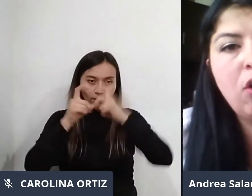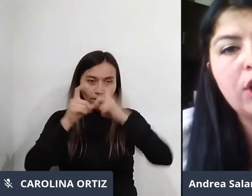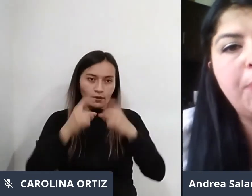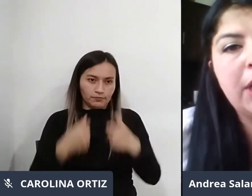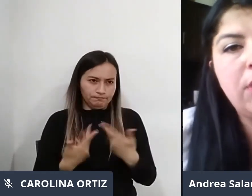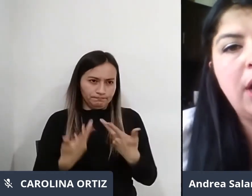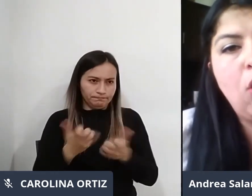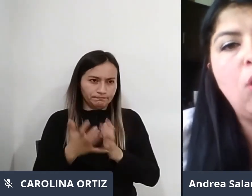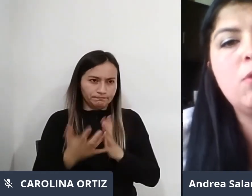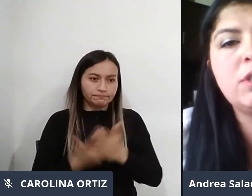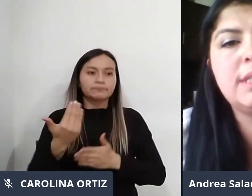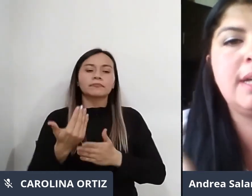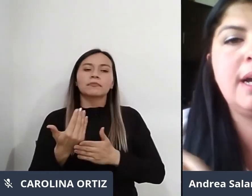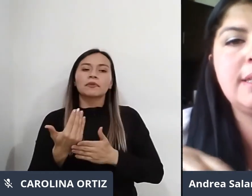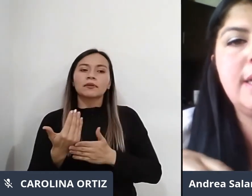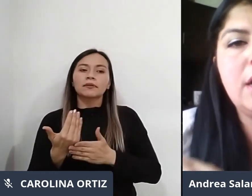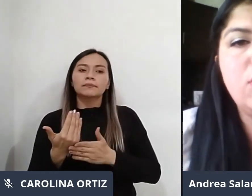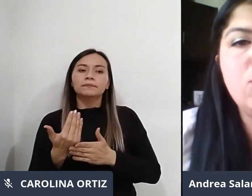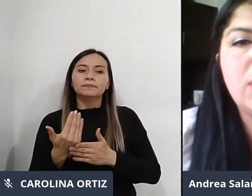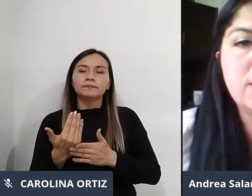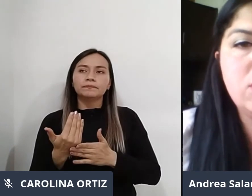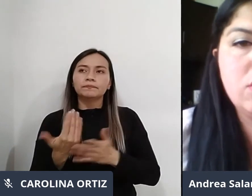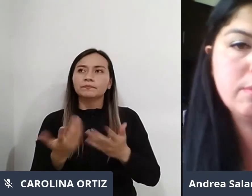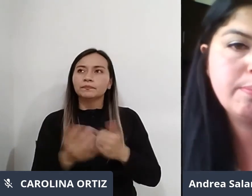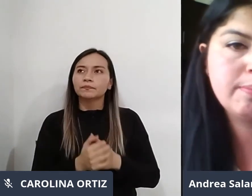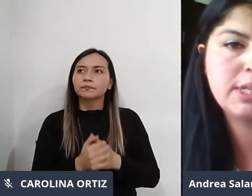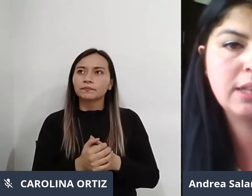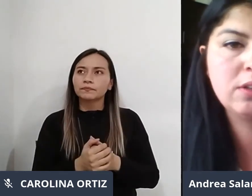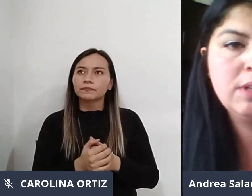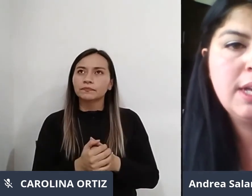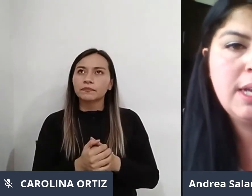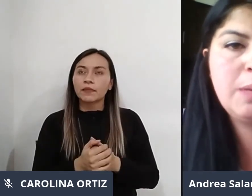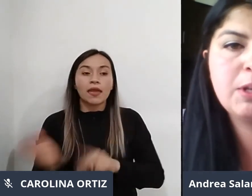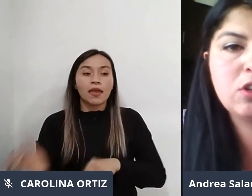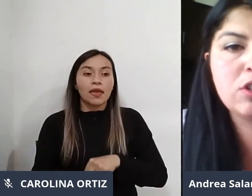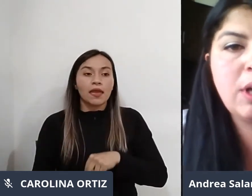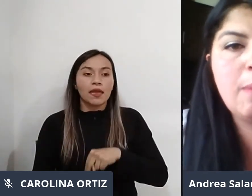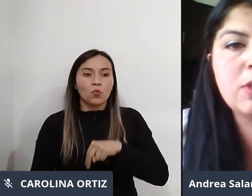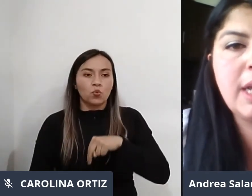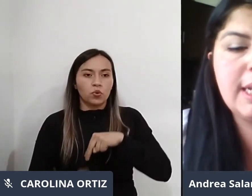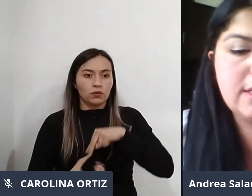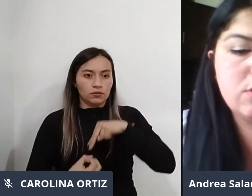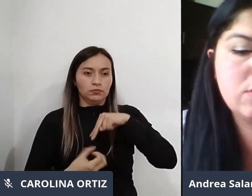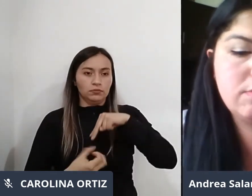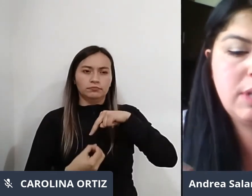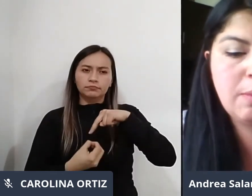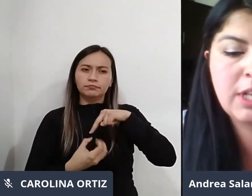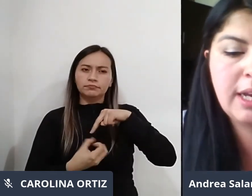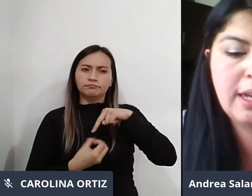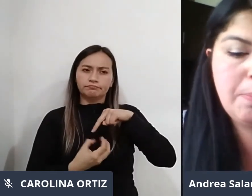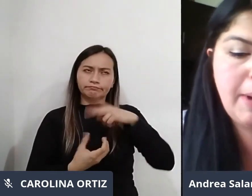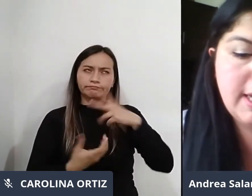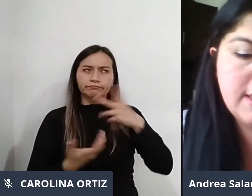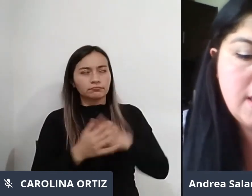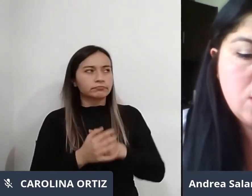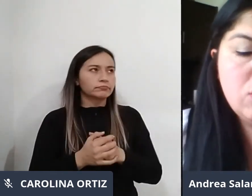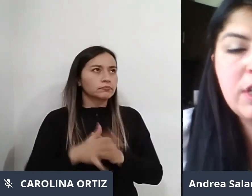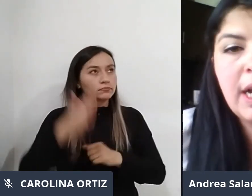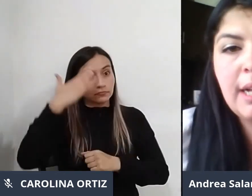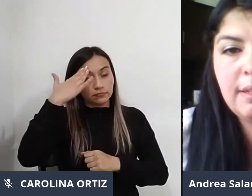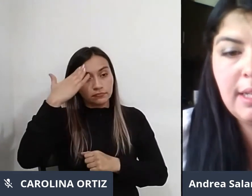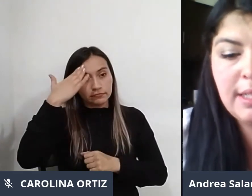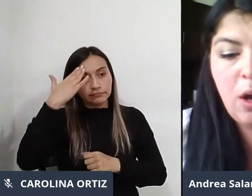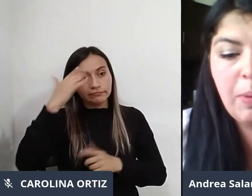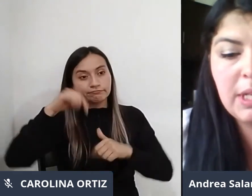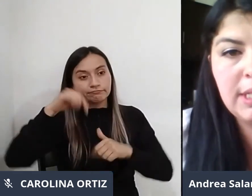es con respecto a cómo se está haciendo educación, ¿cierto? Y pues nosotros sabemos que estos, digamos que el país no